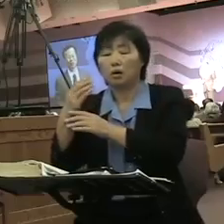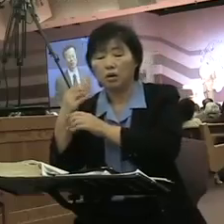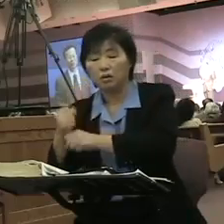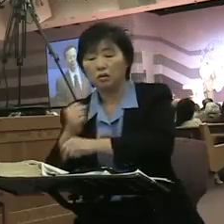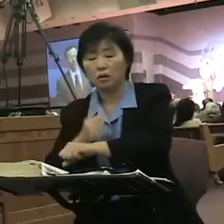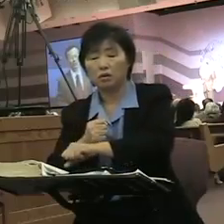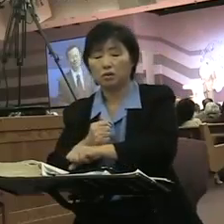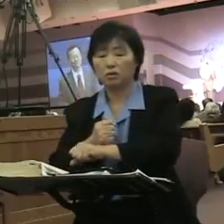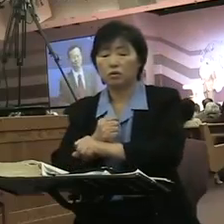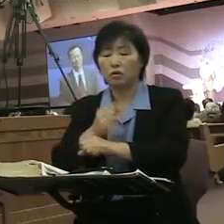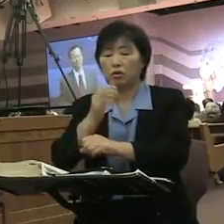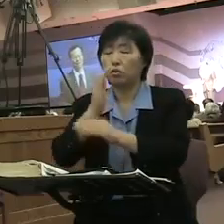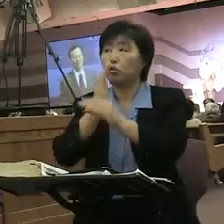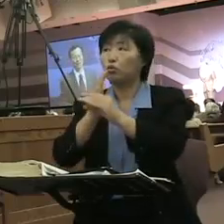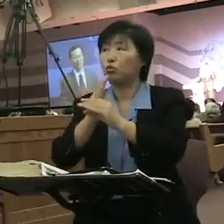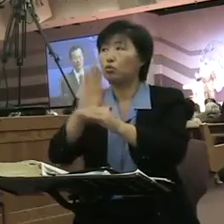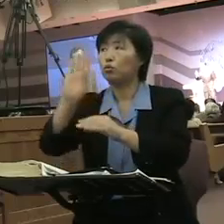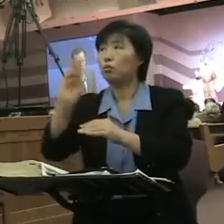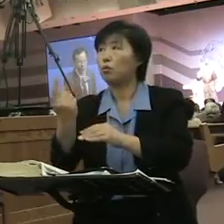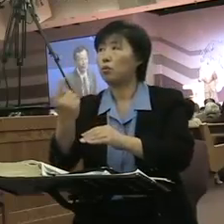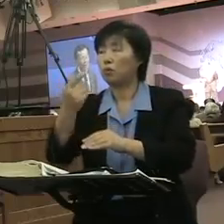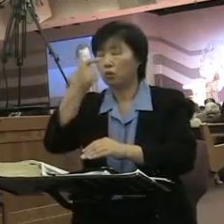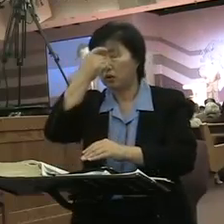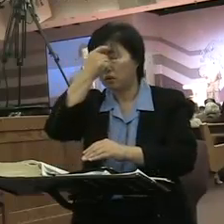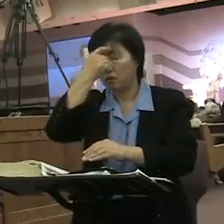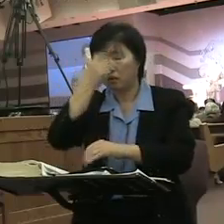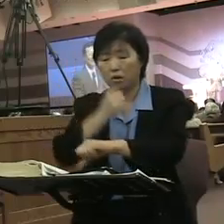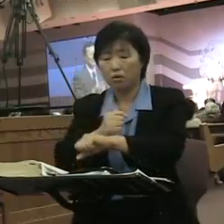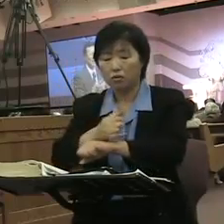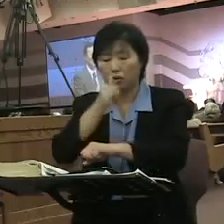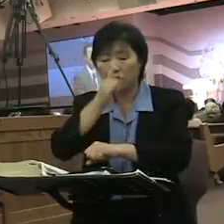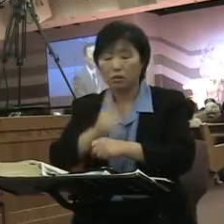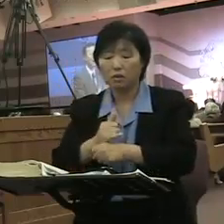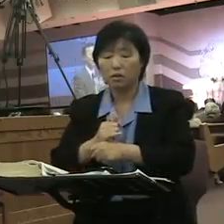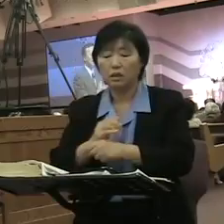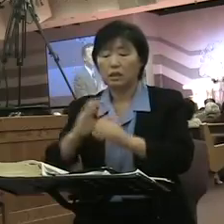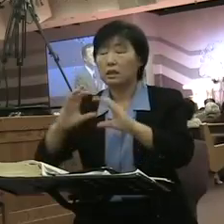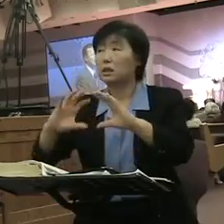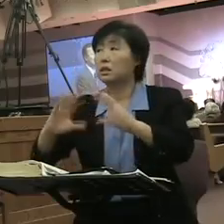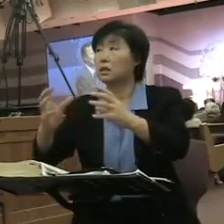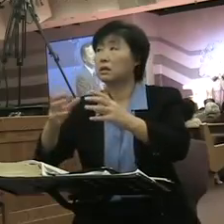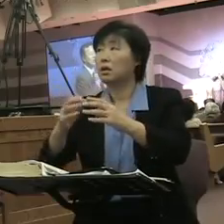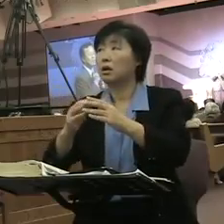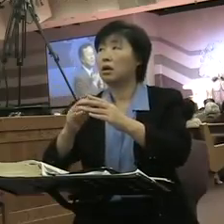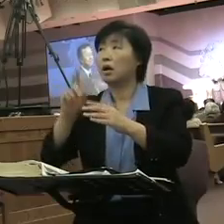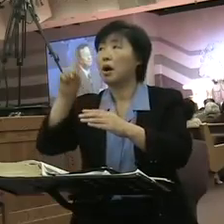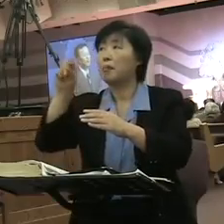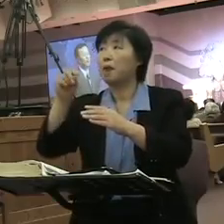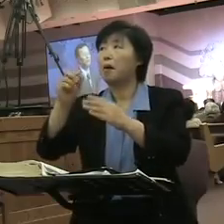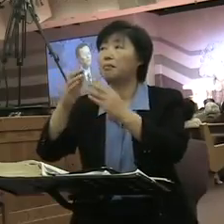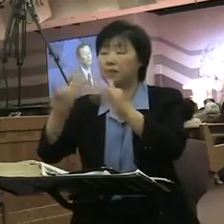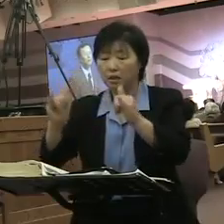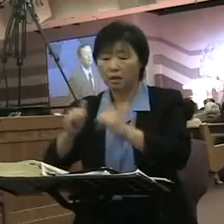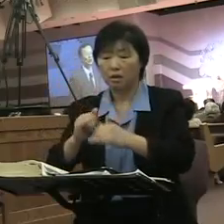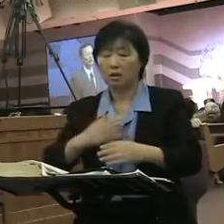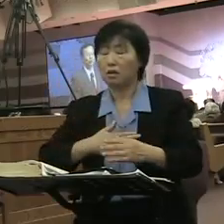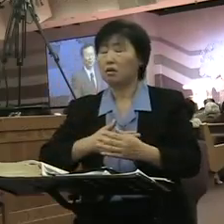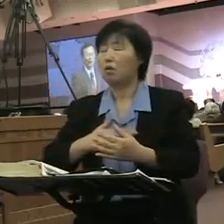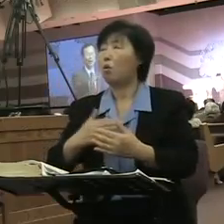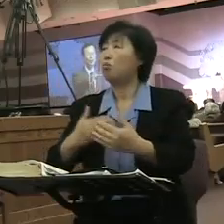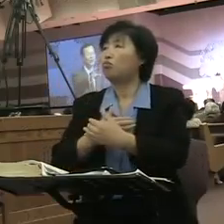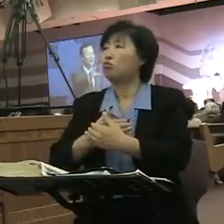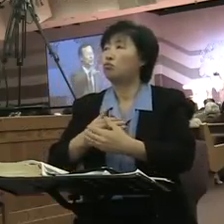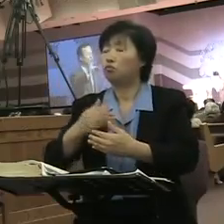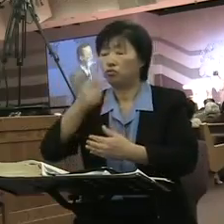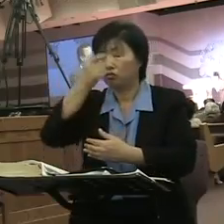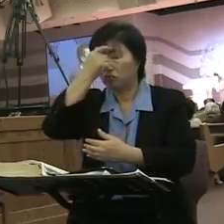중보기도 할 수 있는 것입니다. 여러분, 그렇기 때문에 세상과 만민을 가슴에 품고